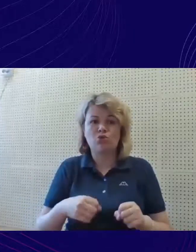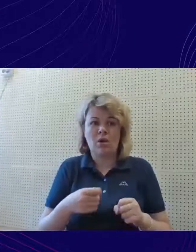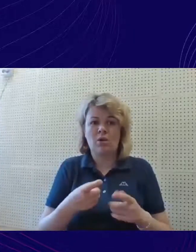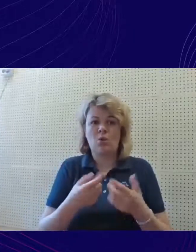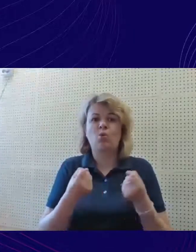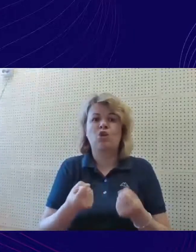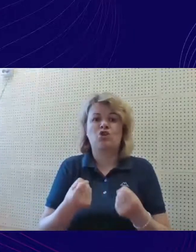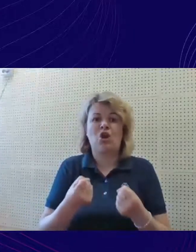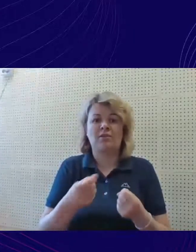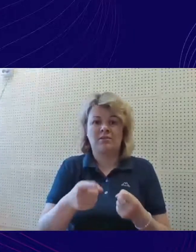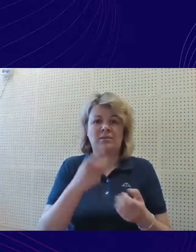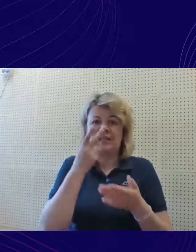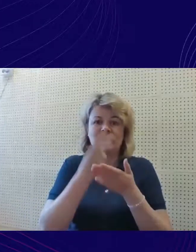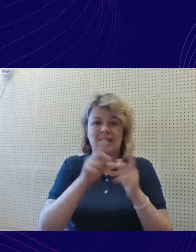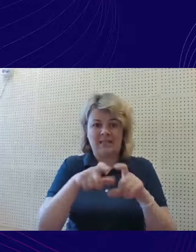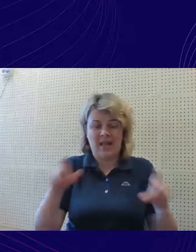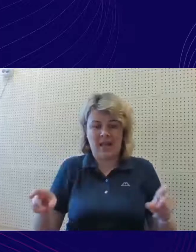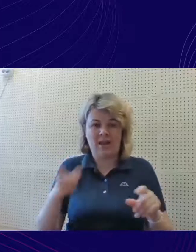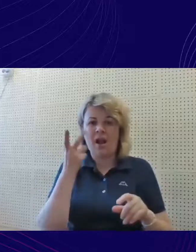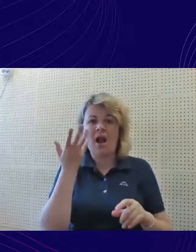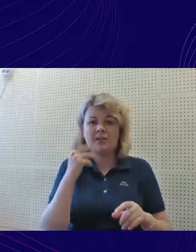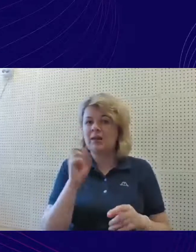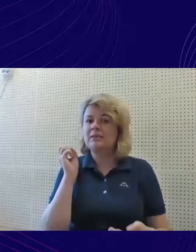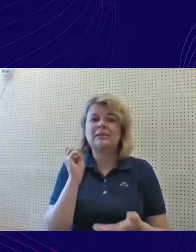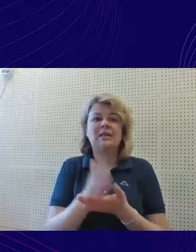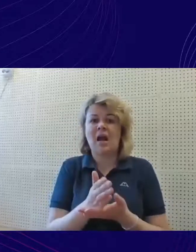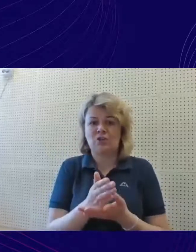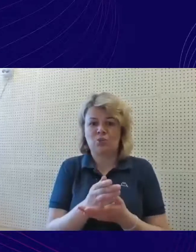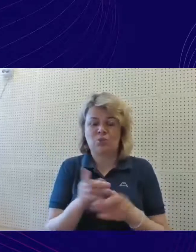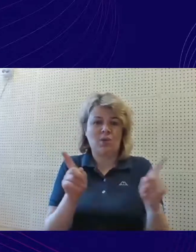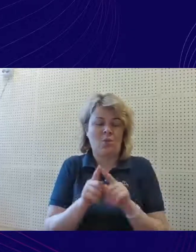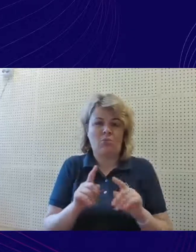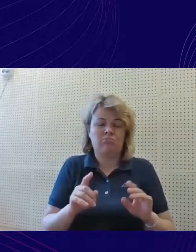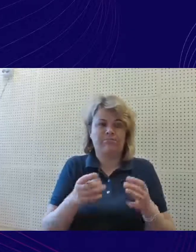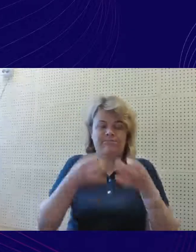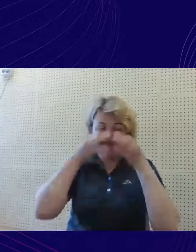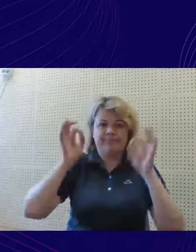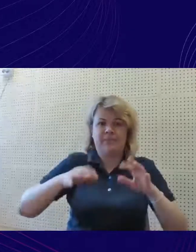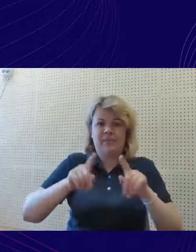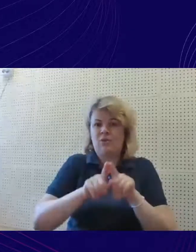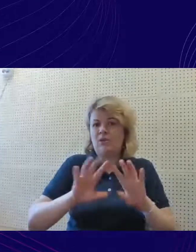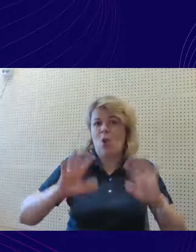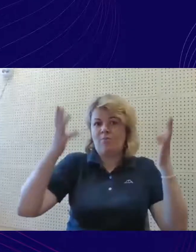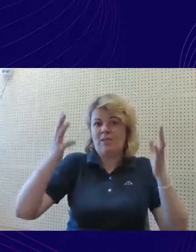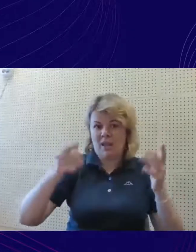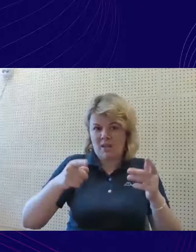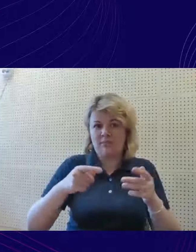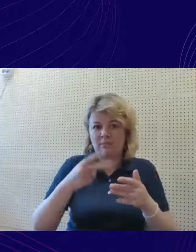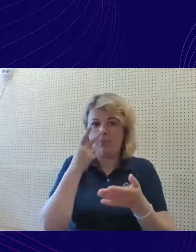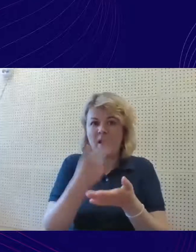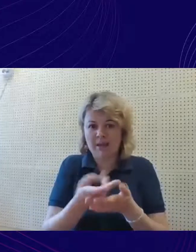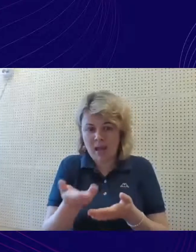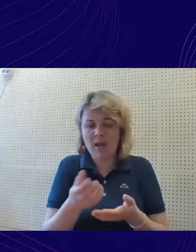ему сразу какое-то такое экшн-событие преподнесли, и дальше начинают